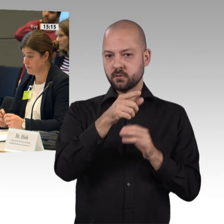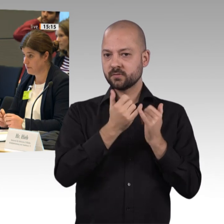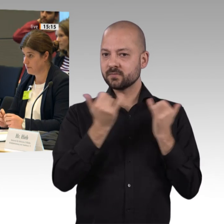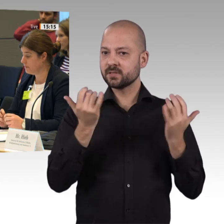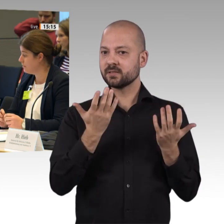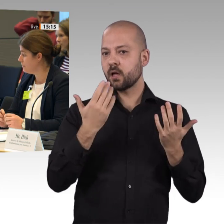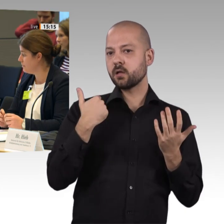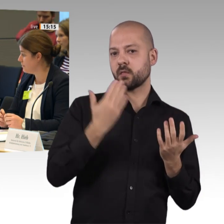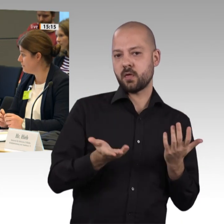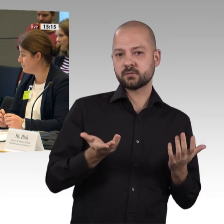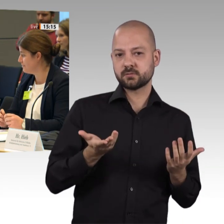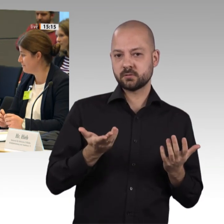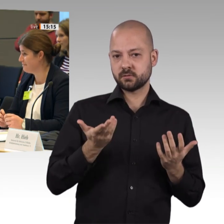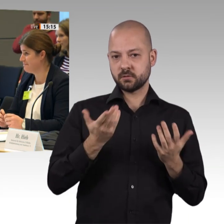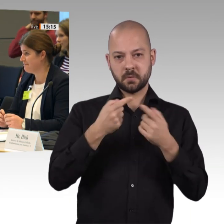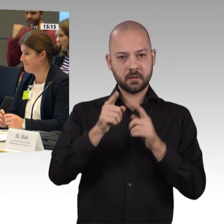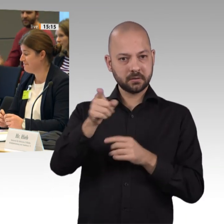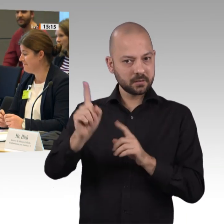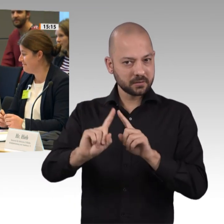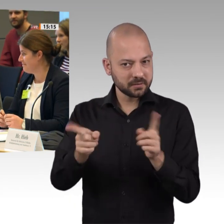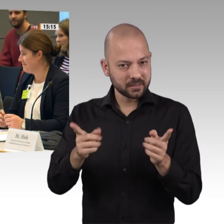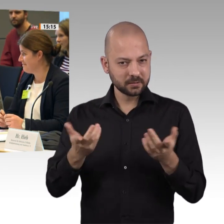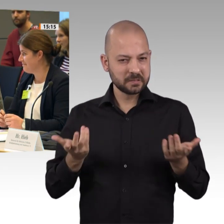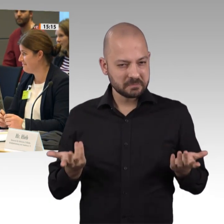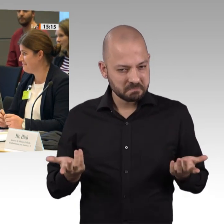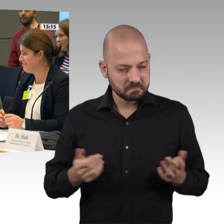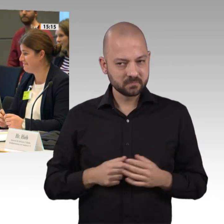ans Mikro. Sie sind kaum zu verstehen.